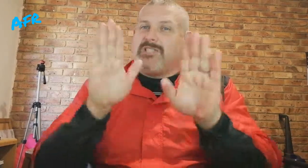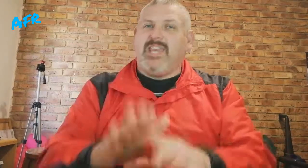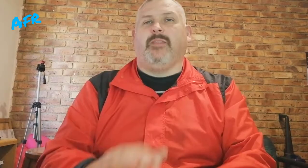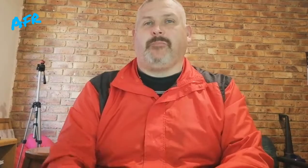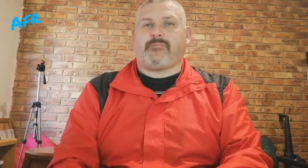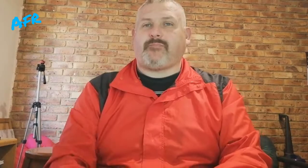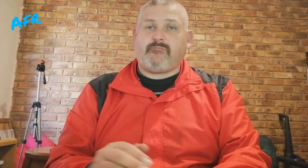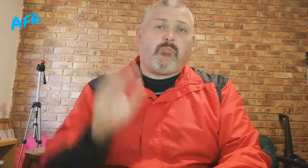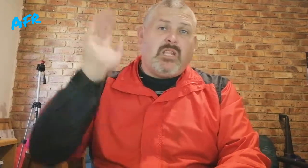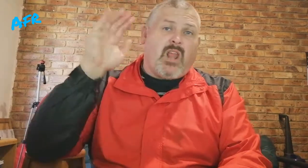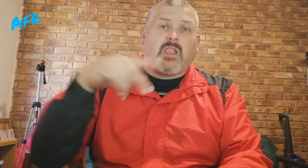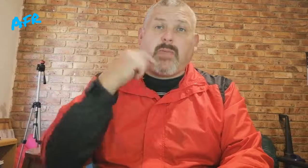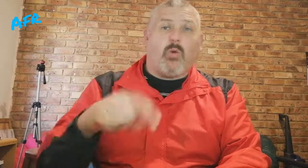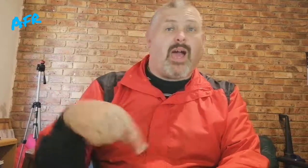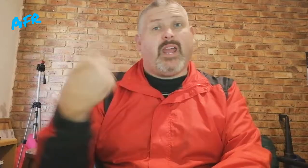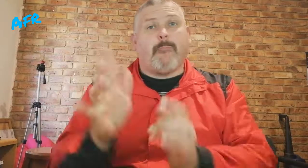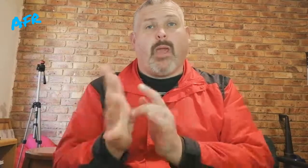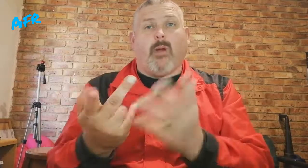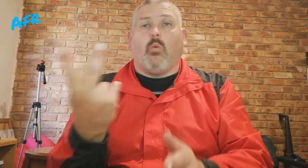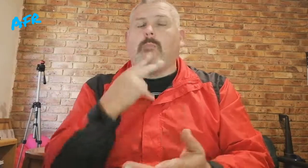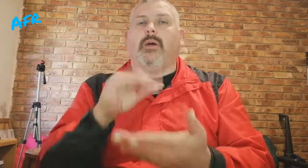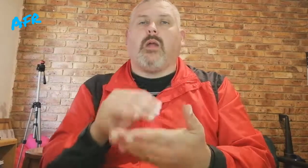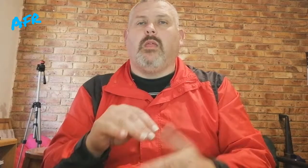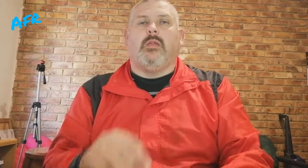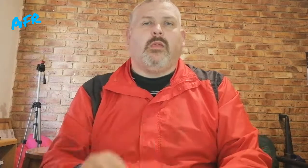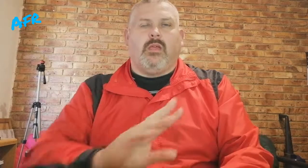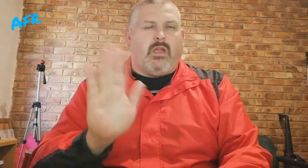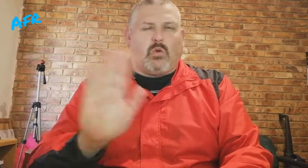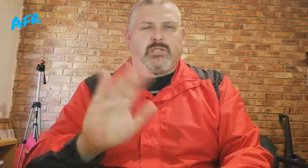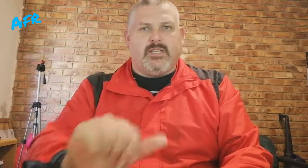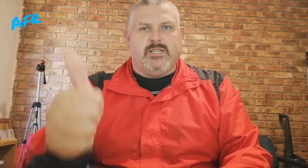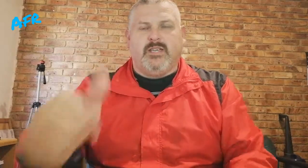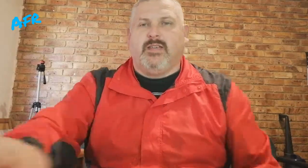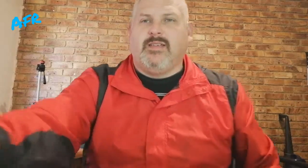seën, en laat ek jou 'n ander Bybel oopbel, tot ziens.